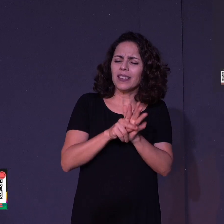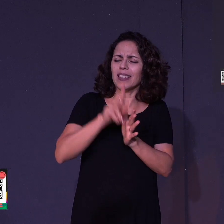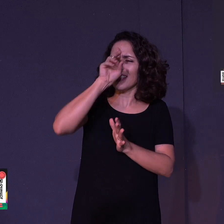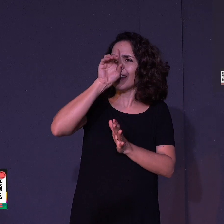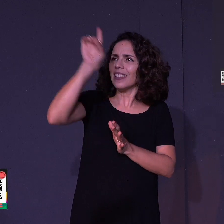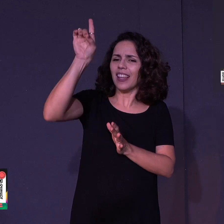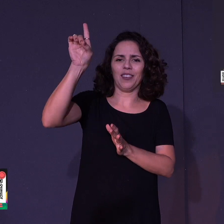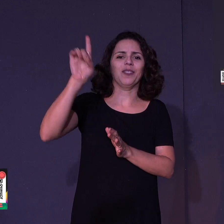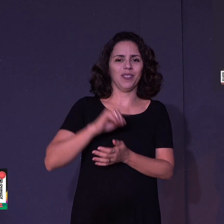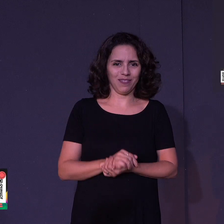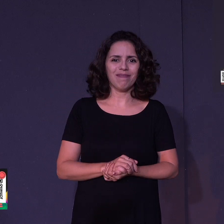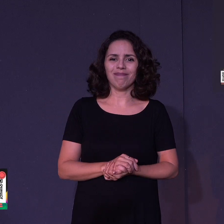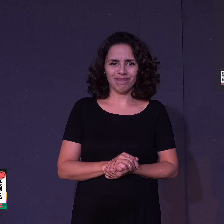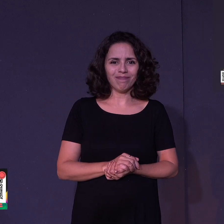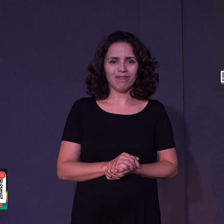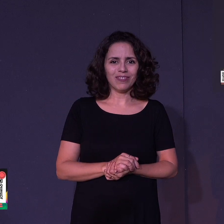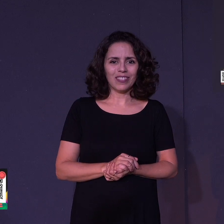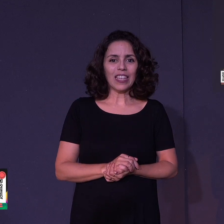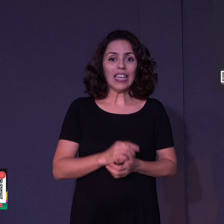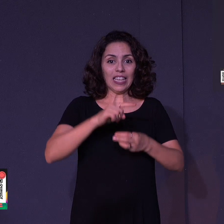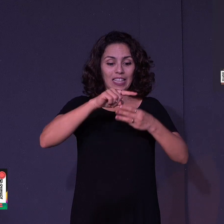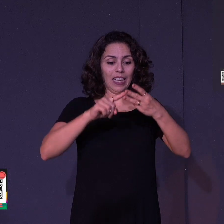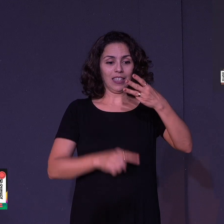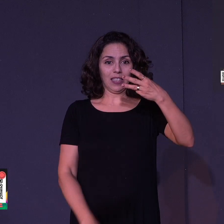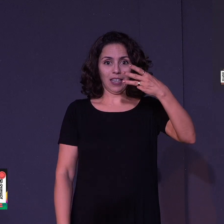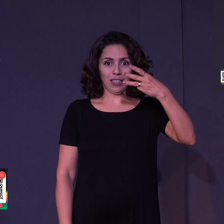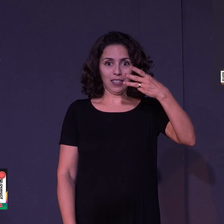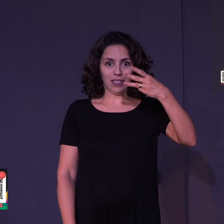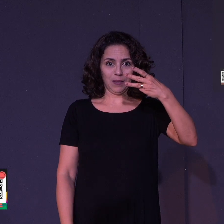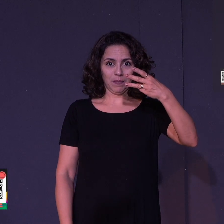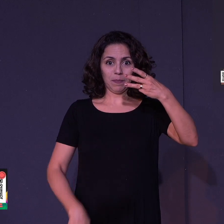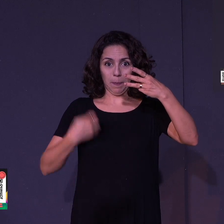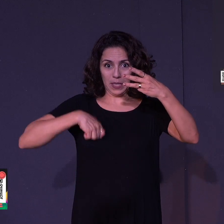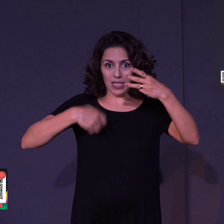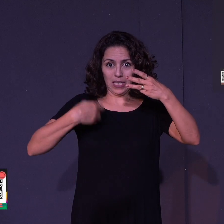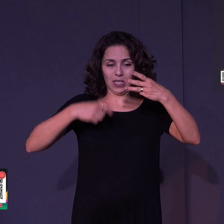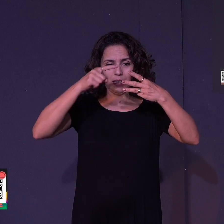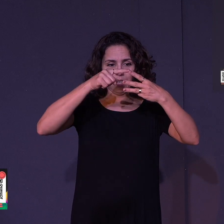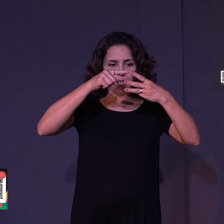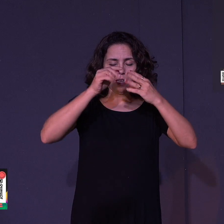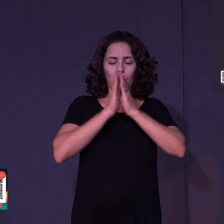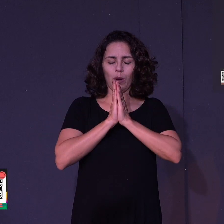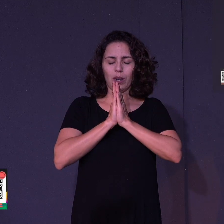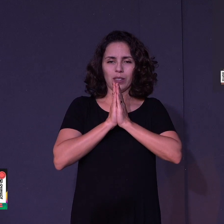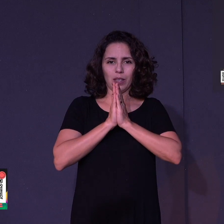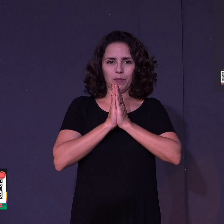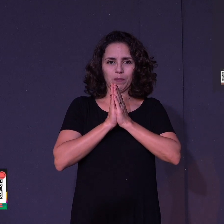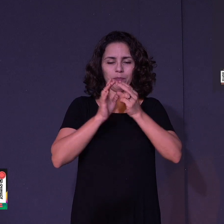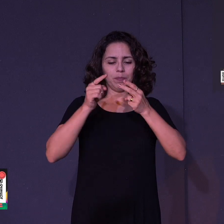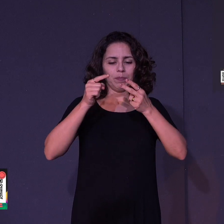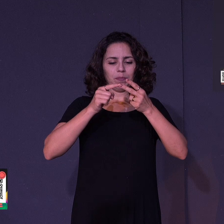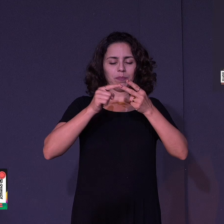nos domine está diretamente ligada a três coisas: oração, súplica e gratidão. Essa paz